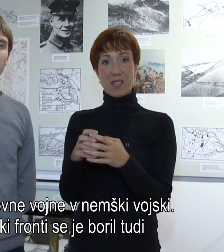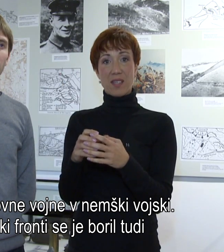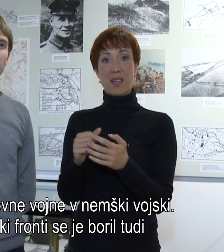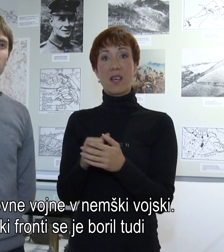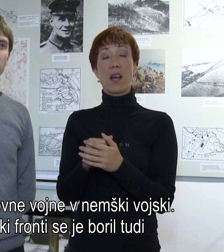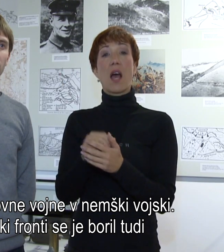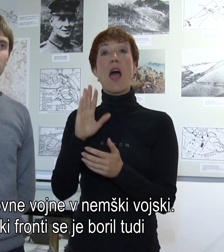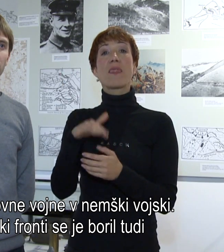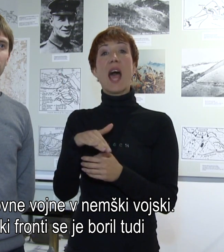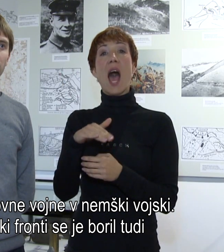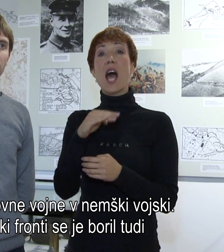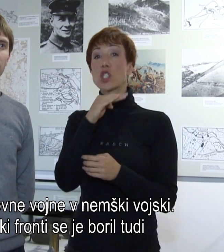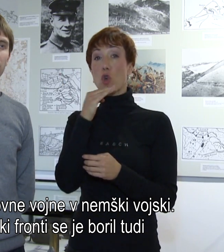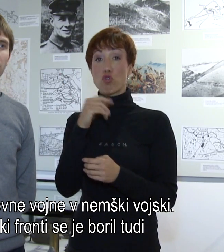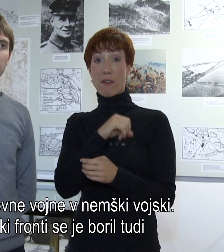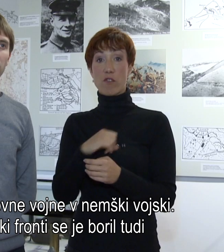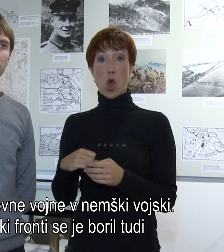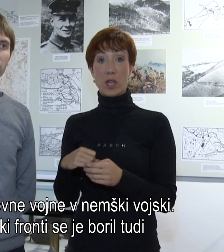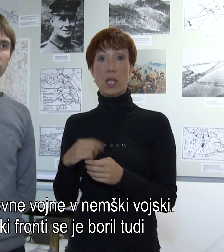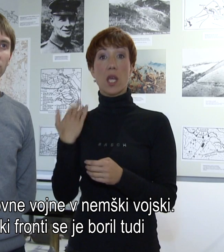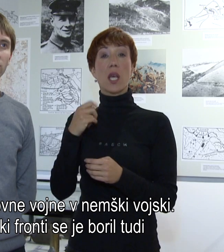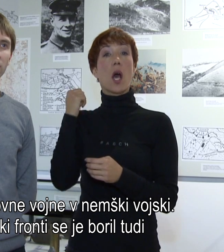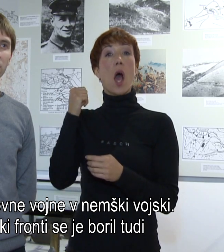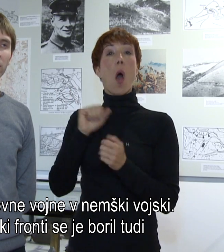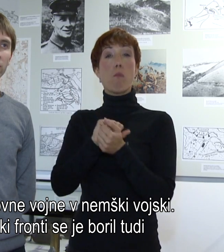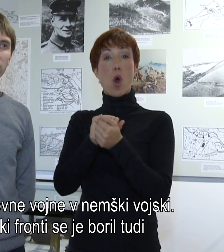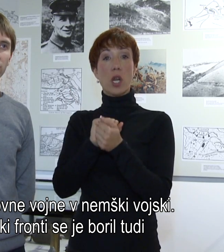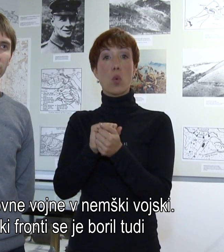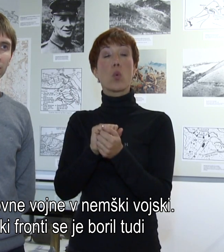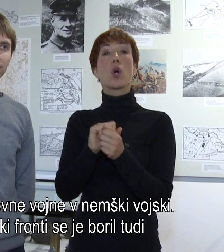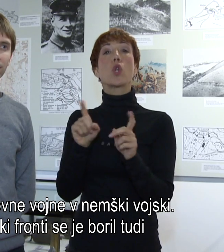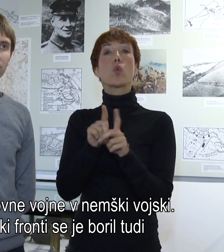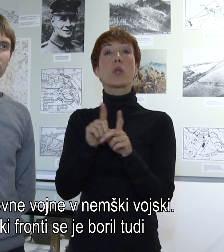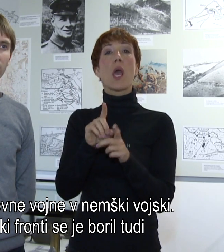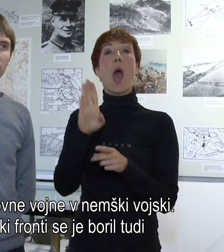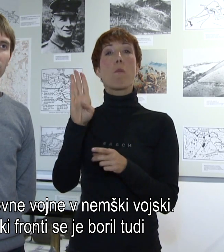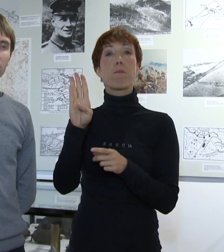Na Soški fronti se je boril tudi Benito Mussolini,